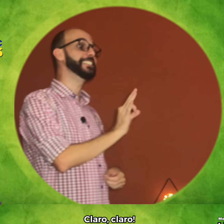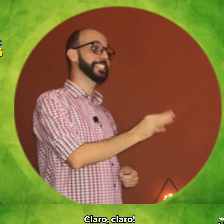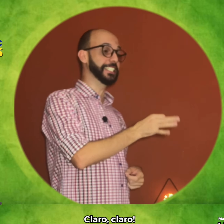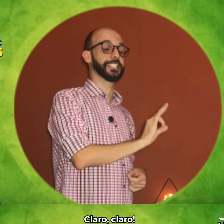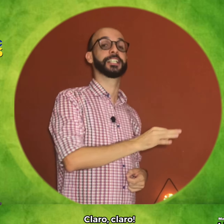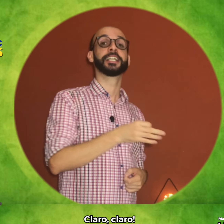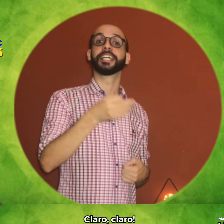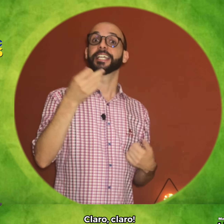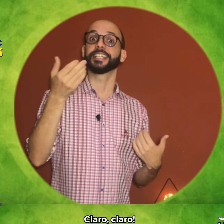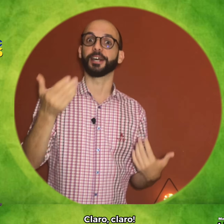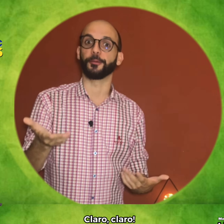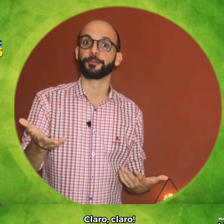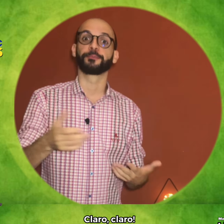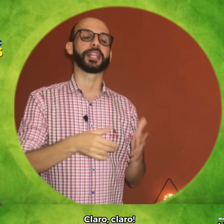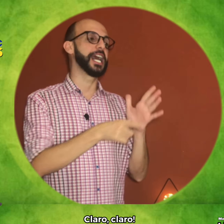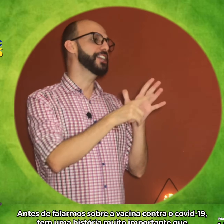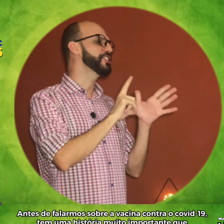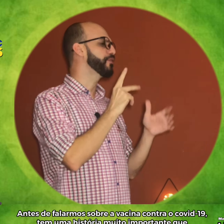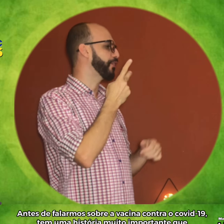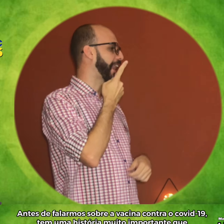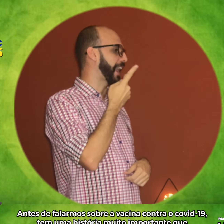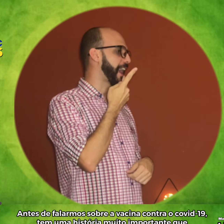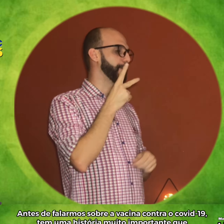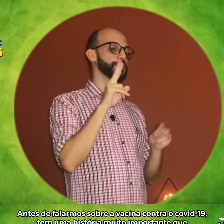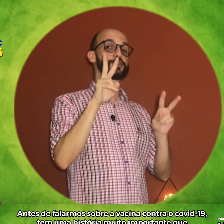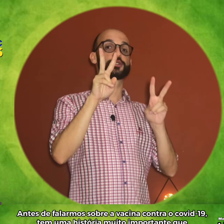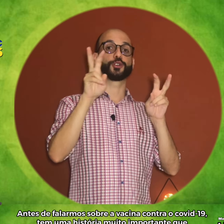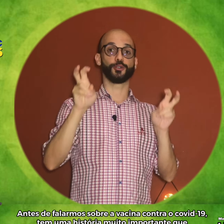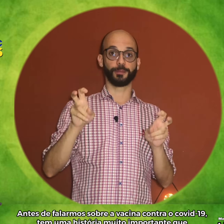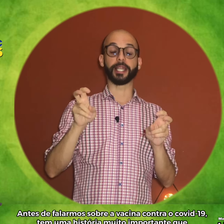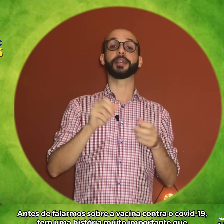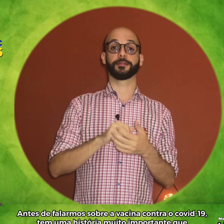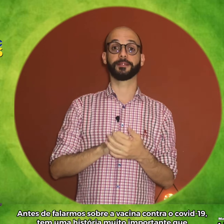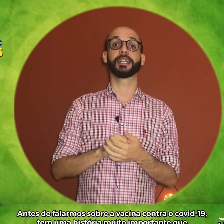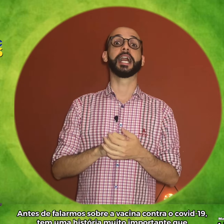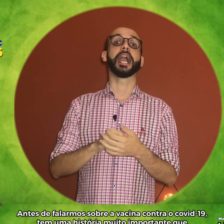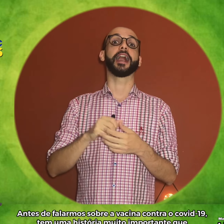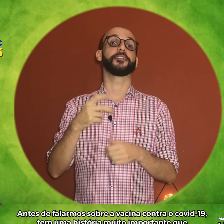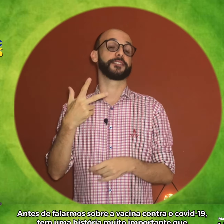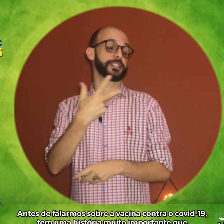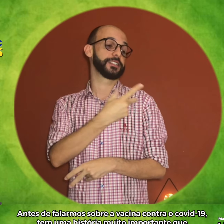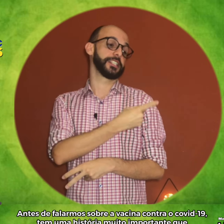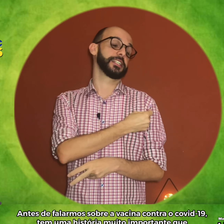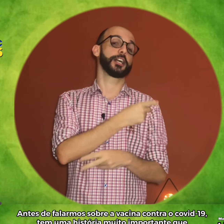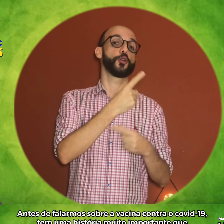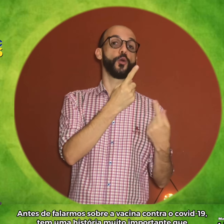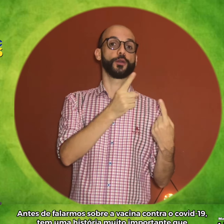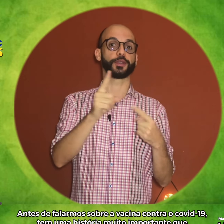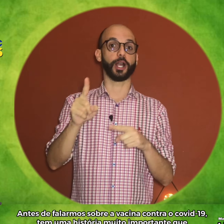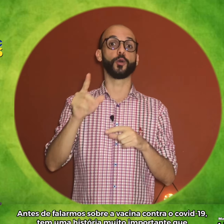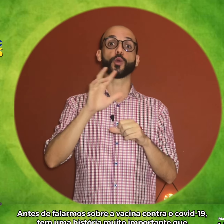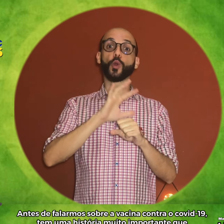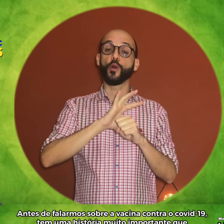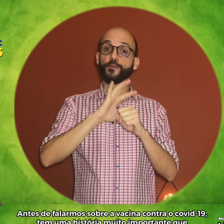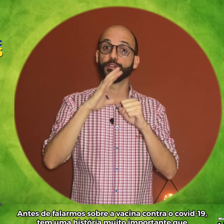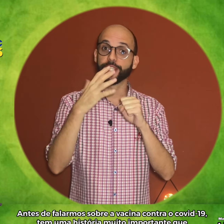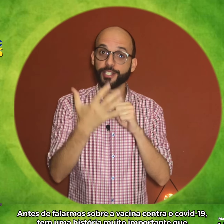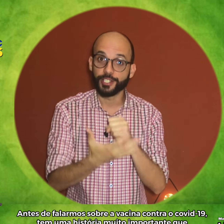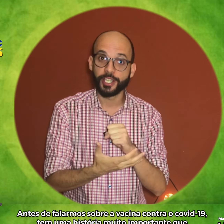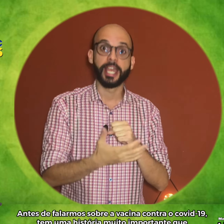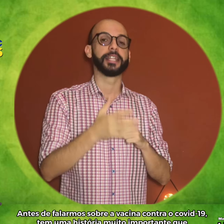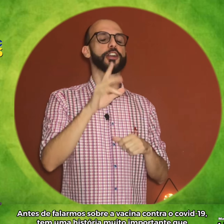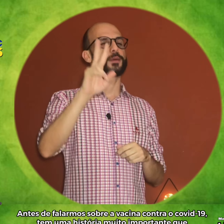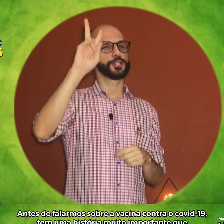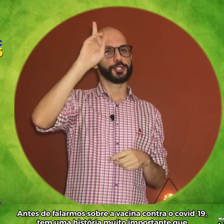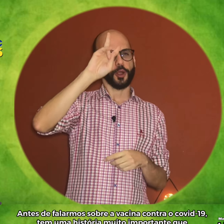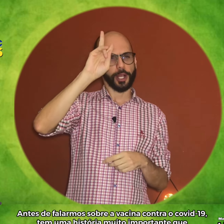Sim, sim. Então, antes de falarmos sobre a vacina contra o Covid,